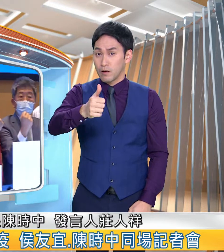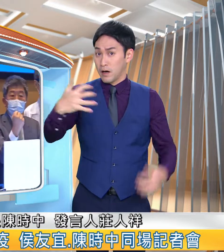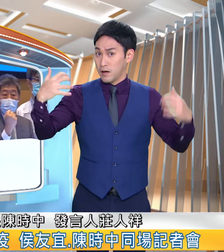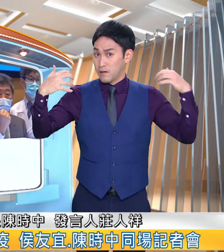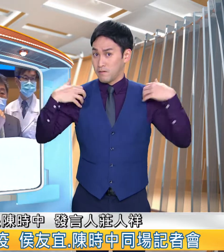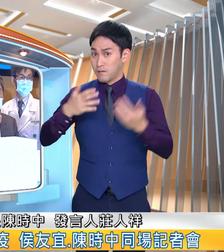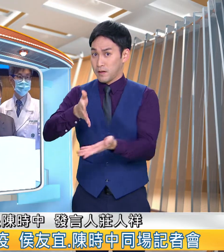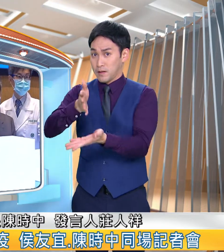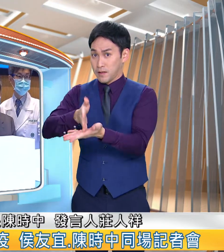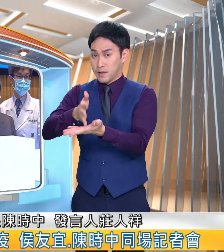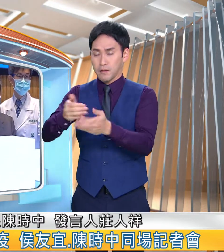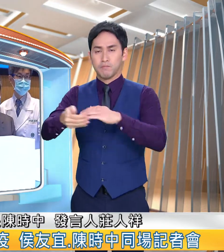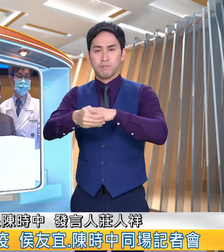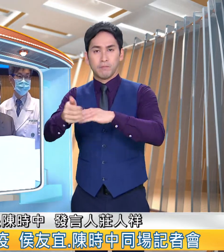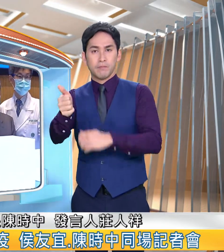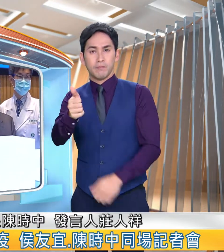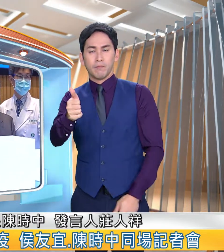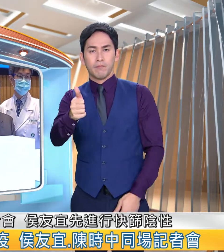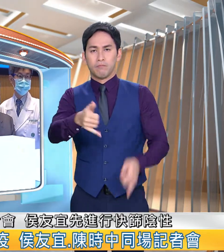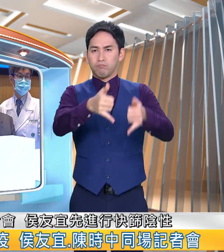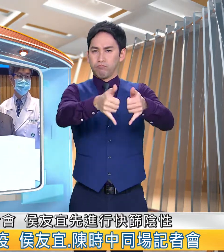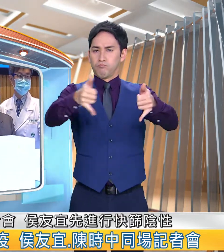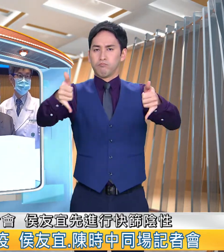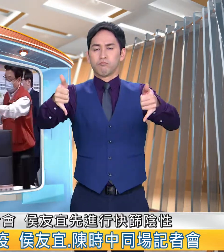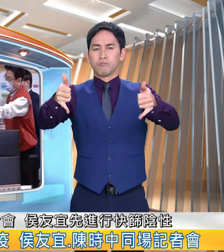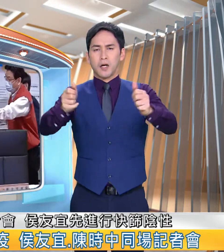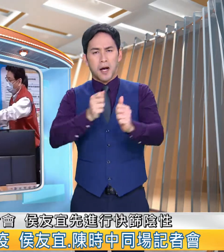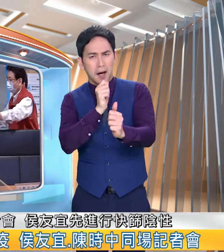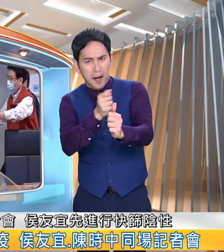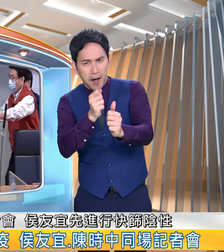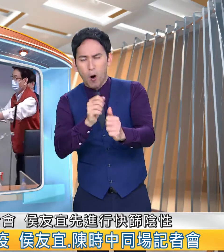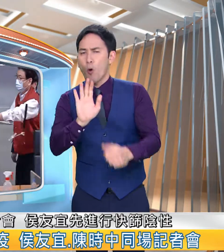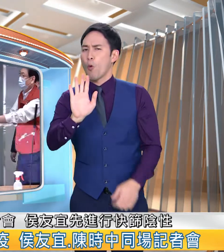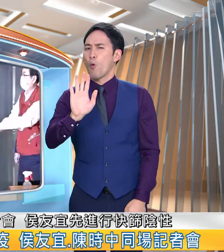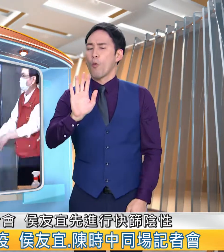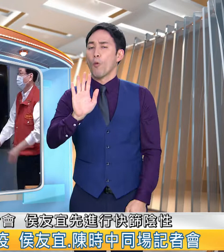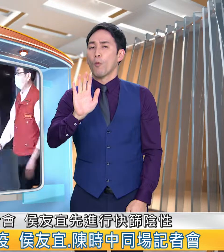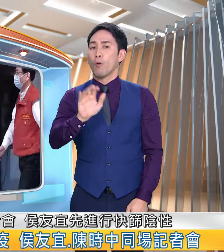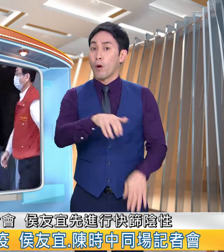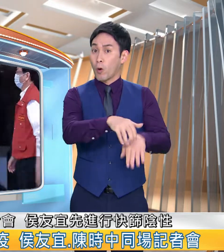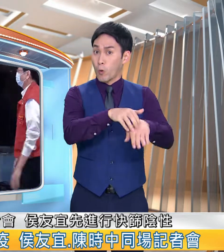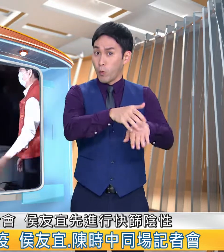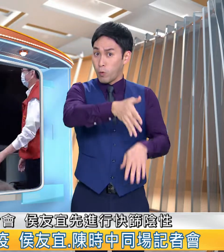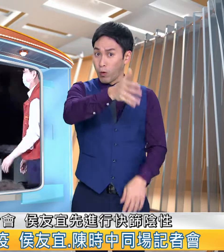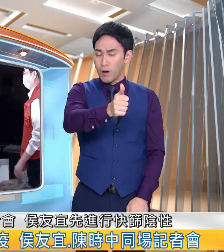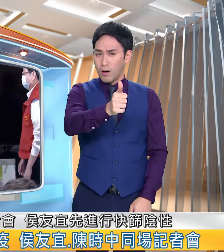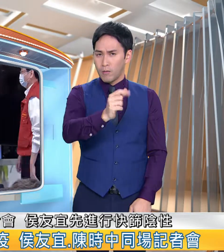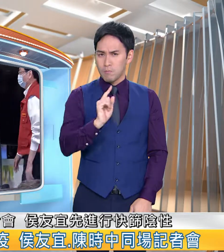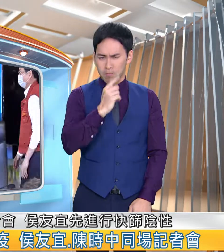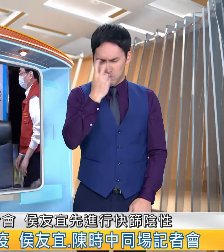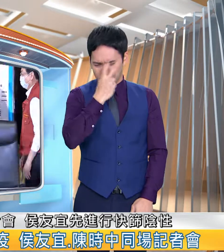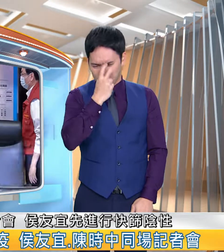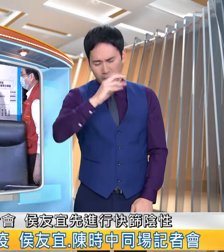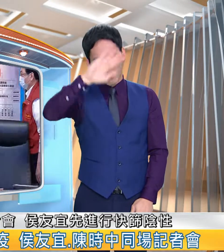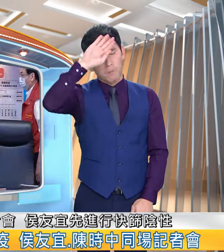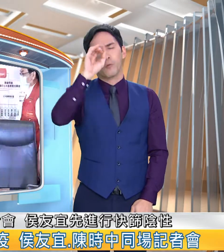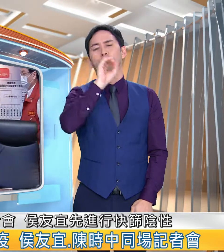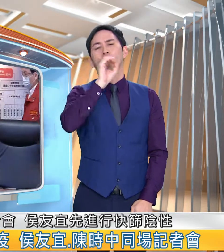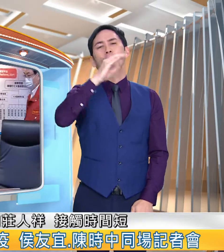中、发言人庄仁祥出席同场记者会，侯友宜先进行快筛